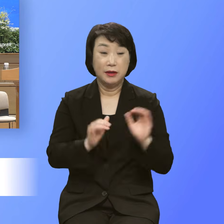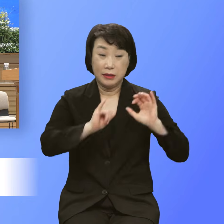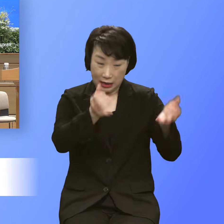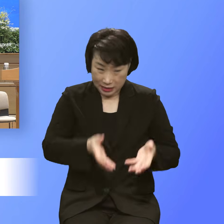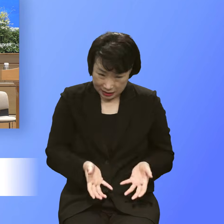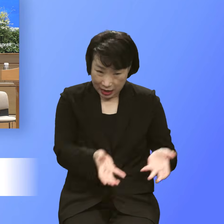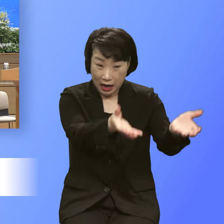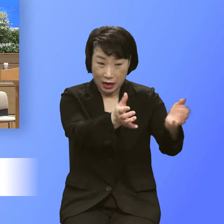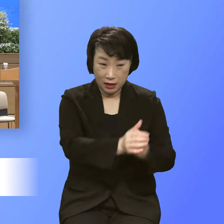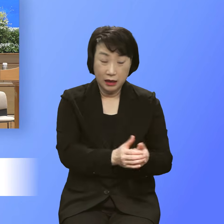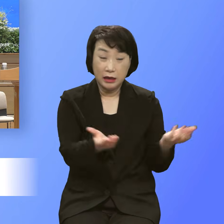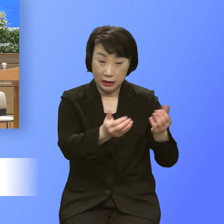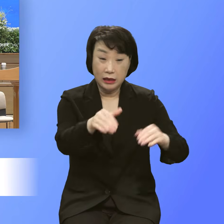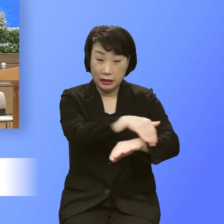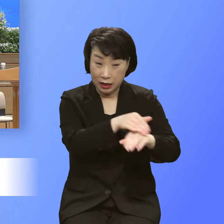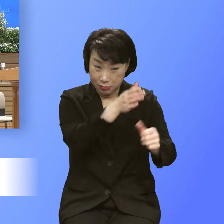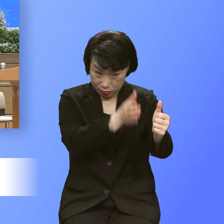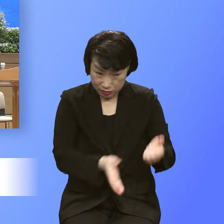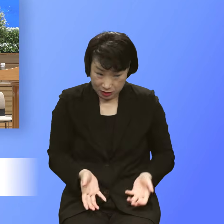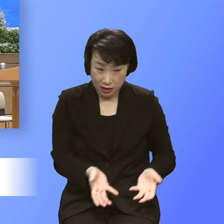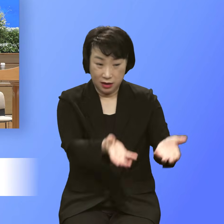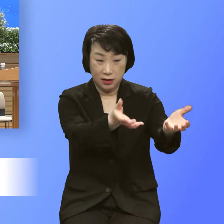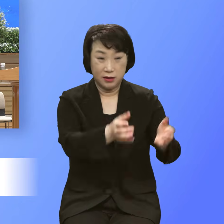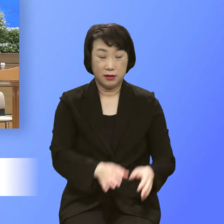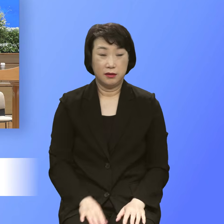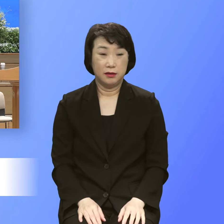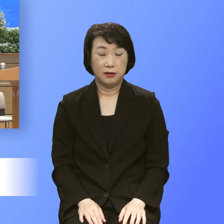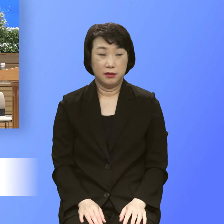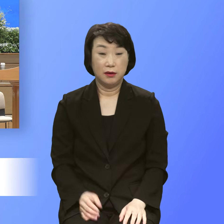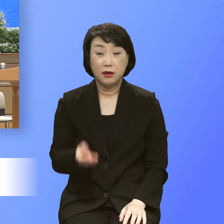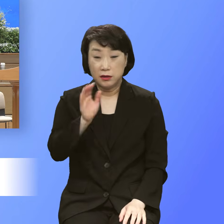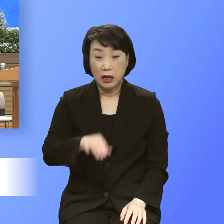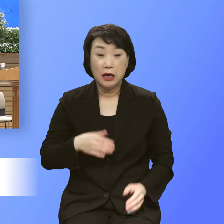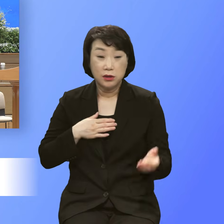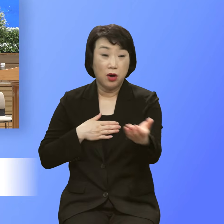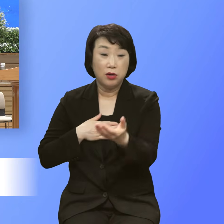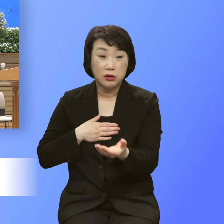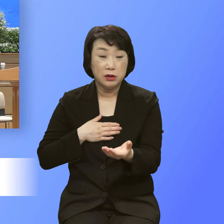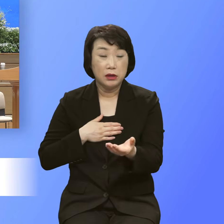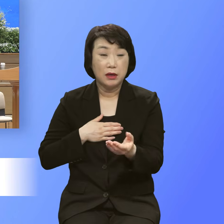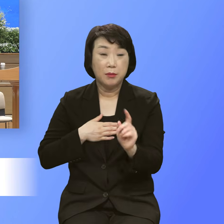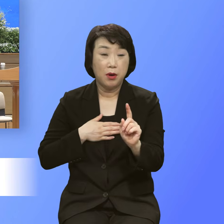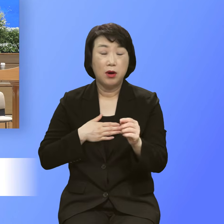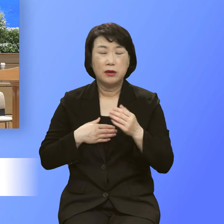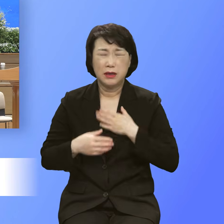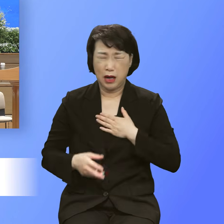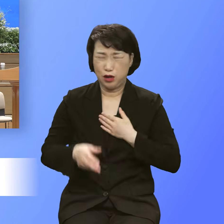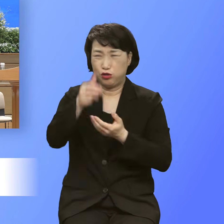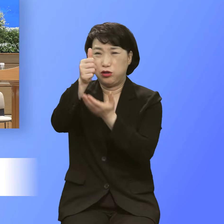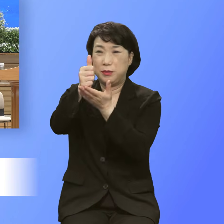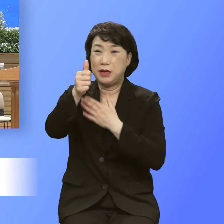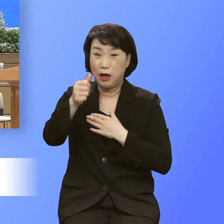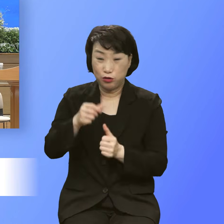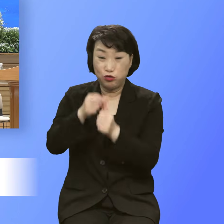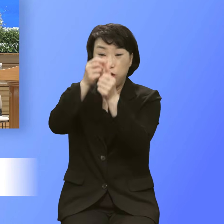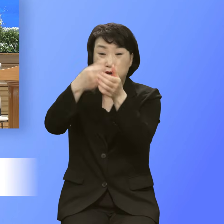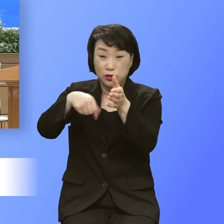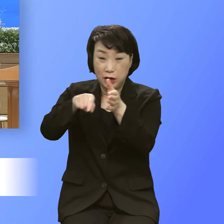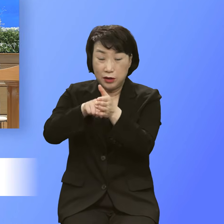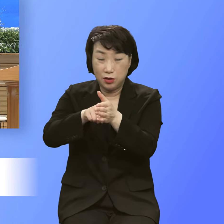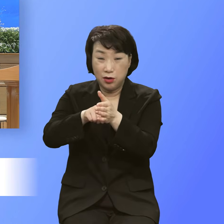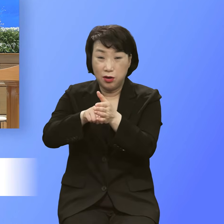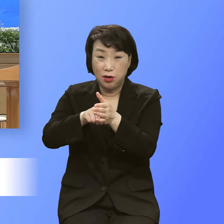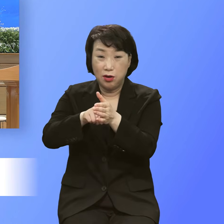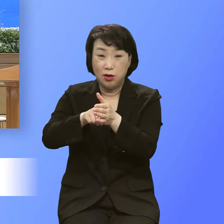세상으로 가서 직장 생활해야 된다. 그러나 너희들이 내가 주님이 날 위해서